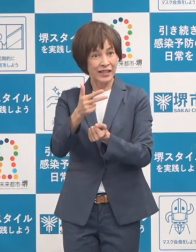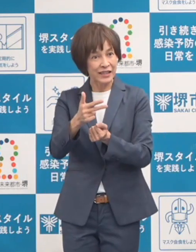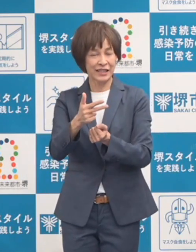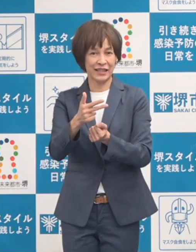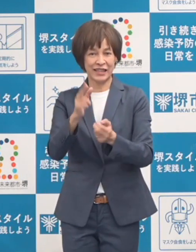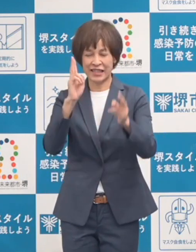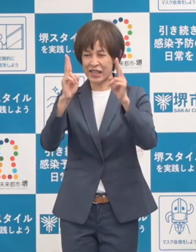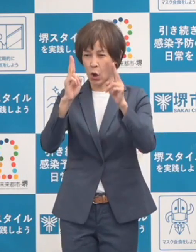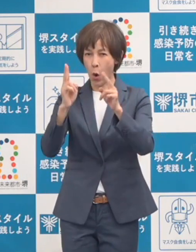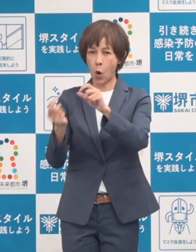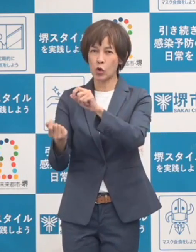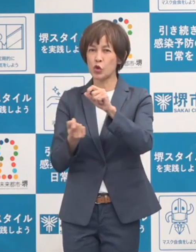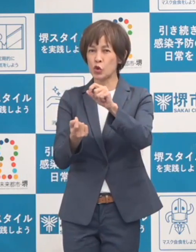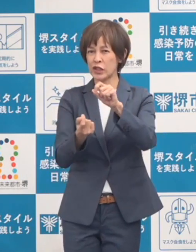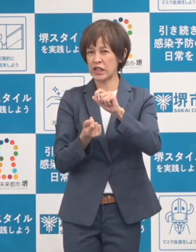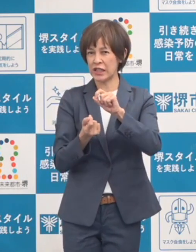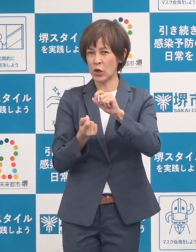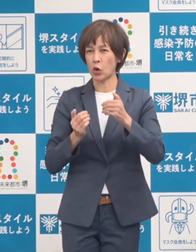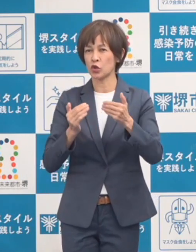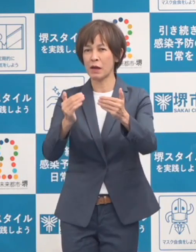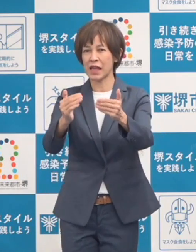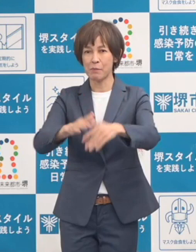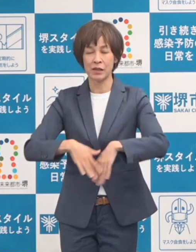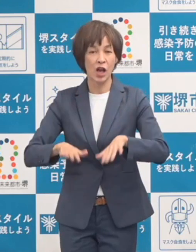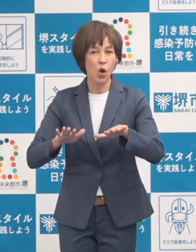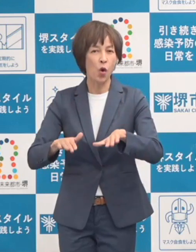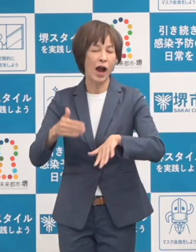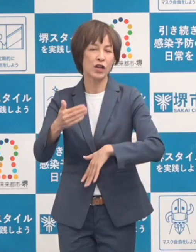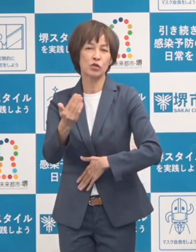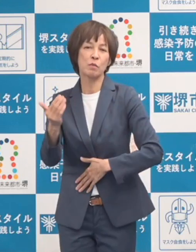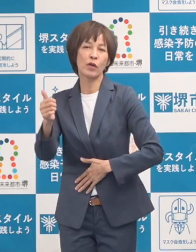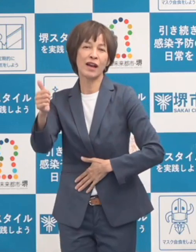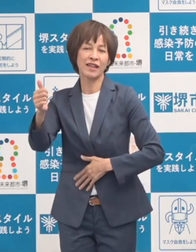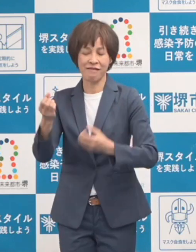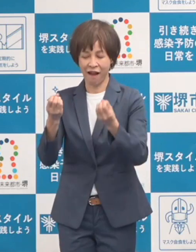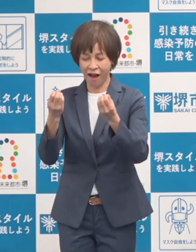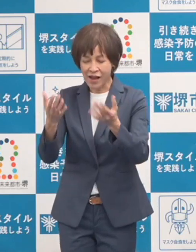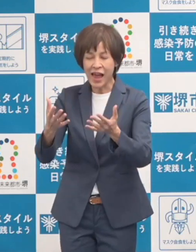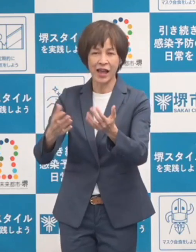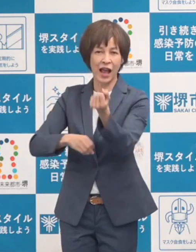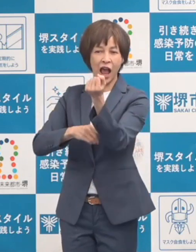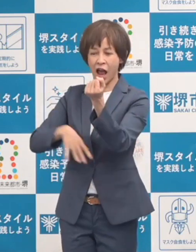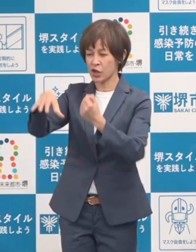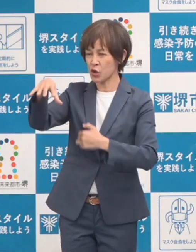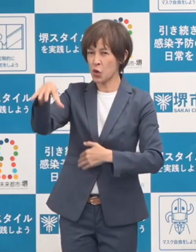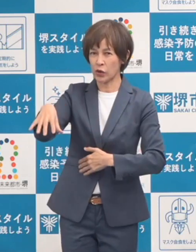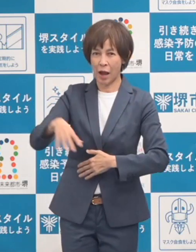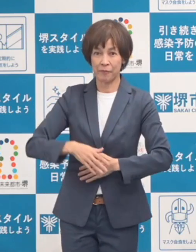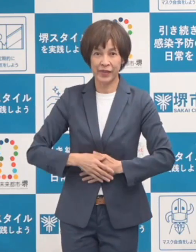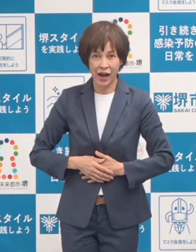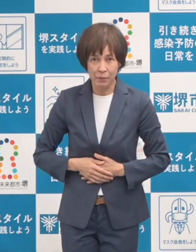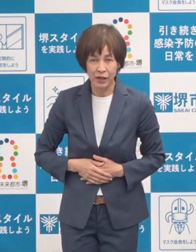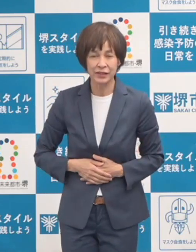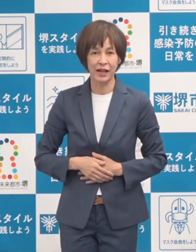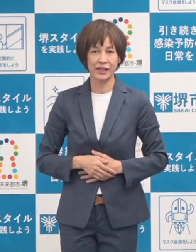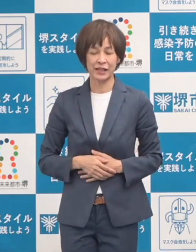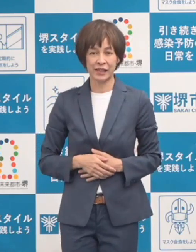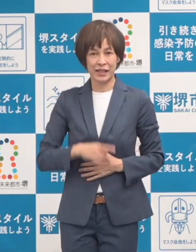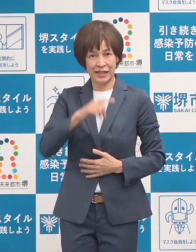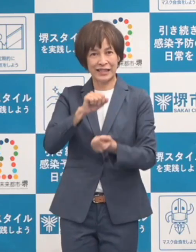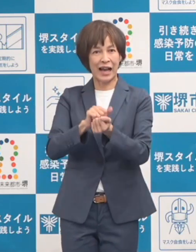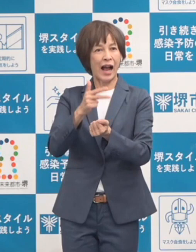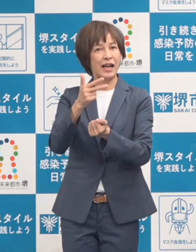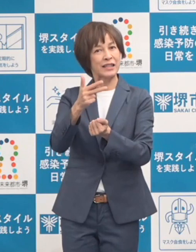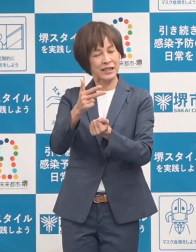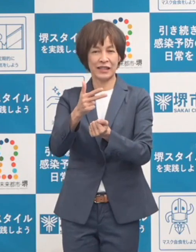致を進めておりますので、今回の久保田さんの新たな拠点でありましたり、堺市でご活躍いただく企